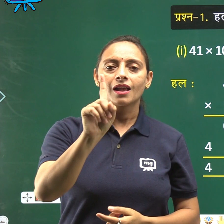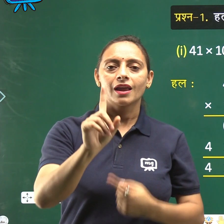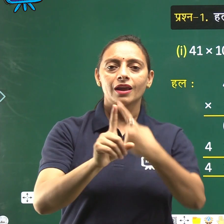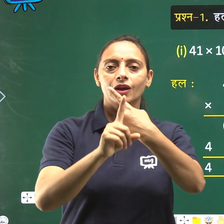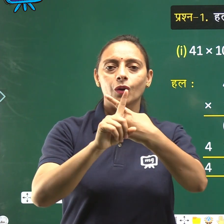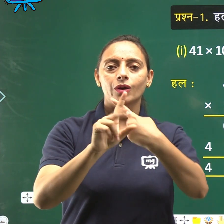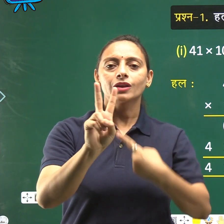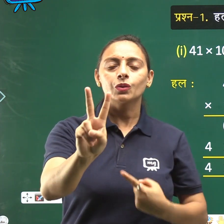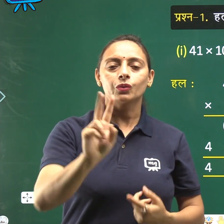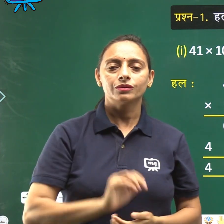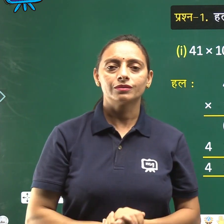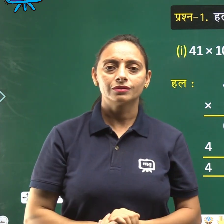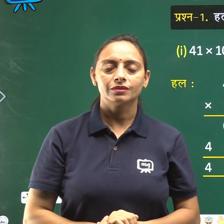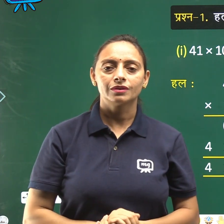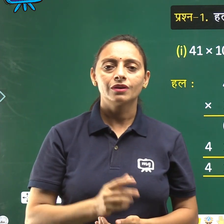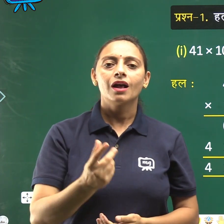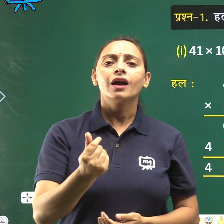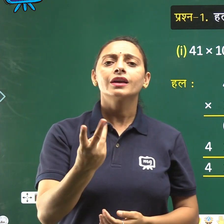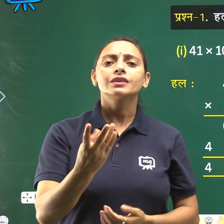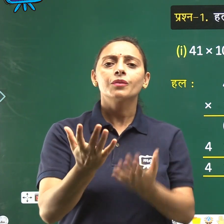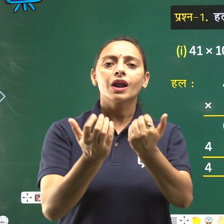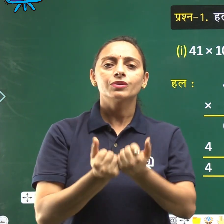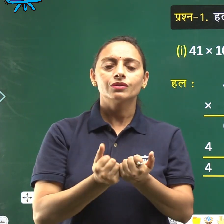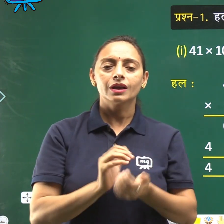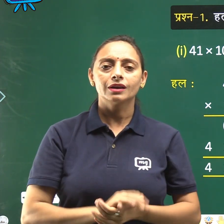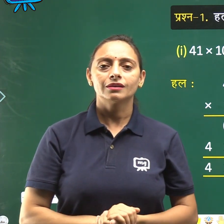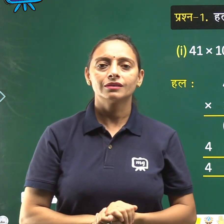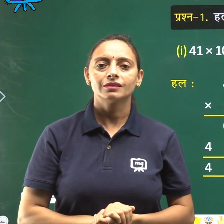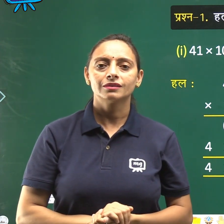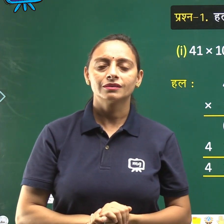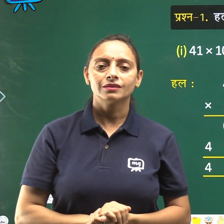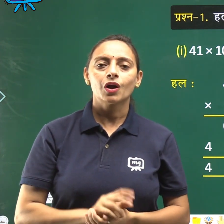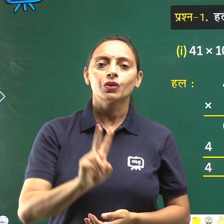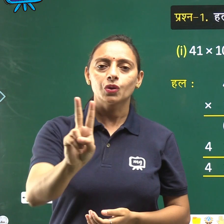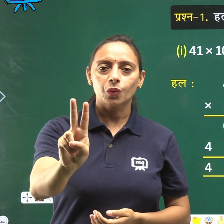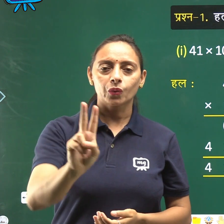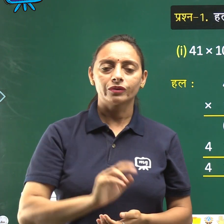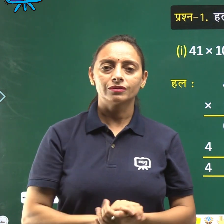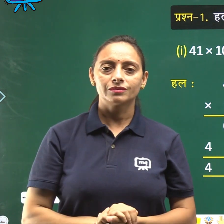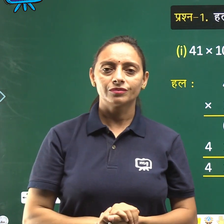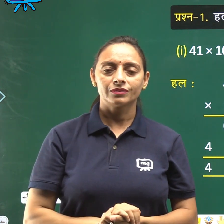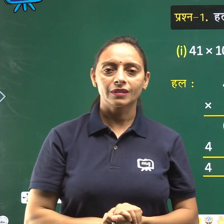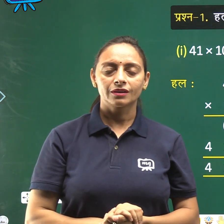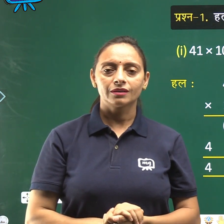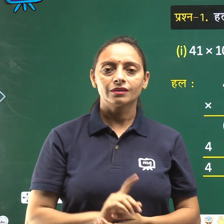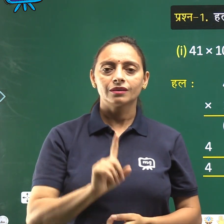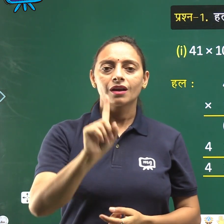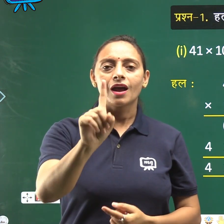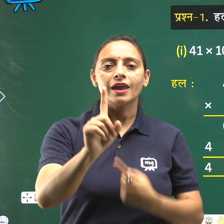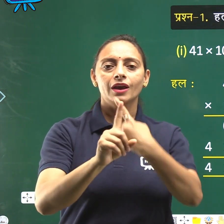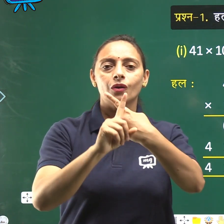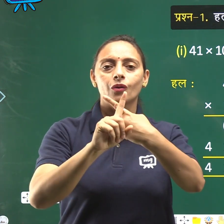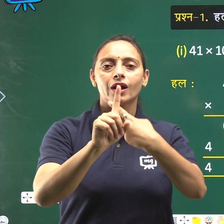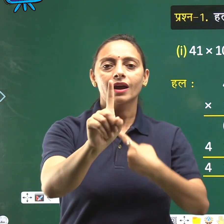गुणा करेंगे, कितना प्राप्त होता है? 2। अब 1 को 1 से